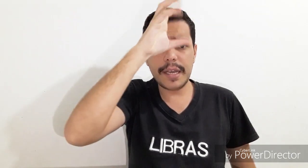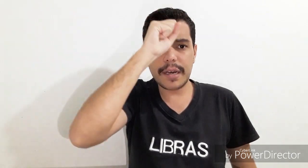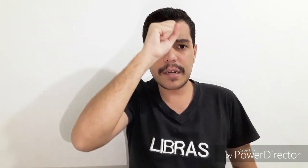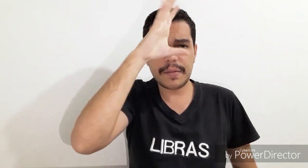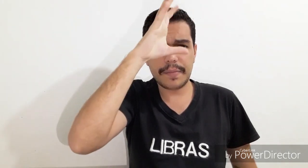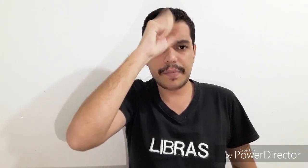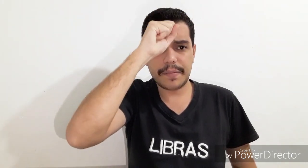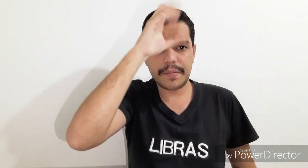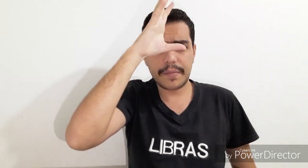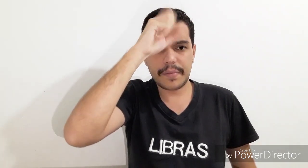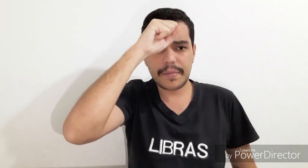Aprender.